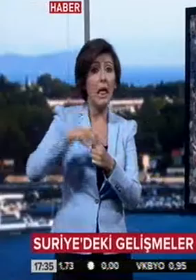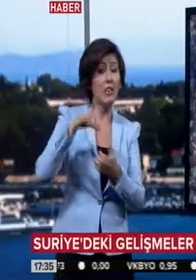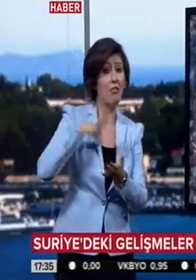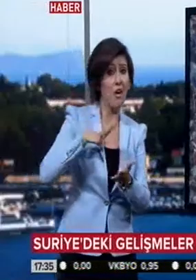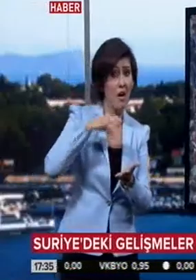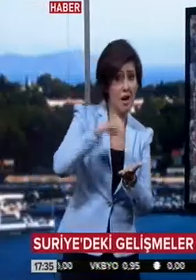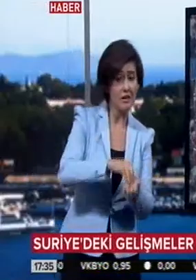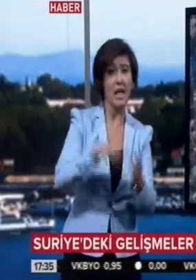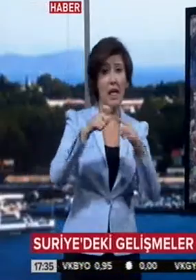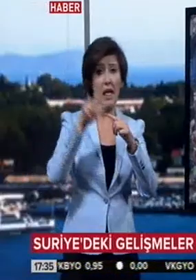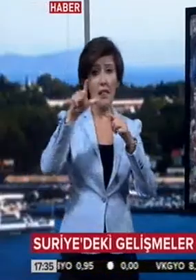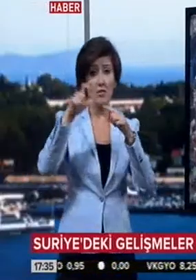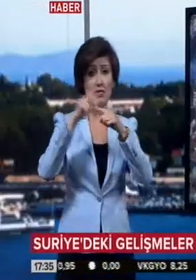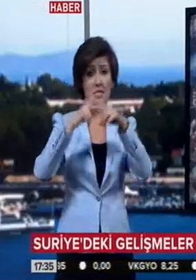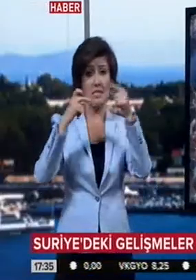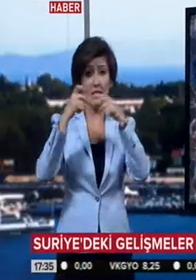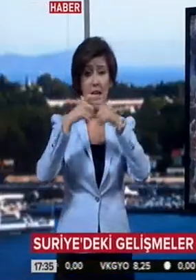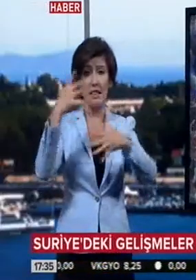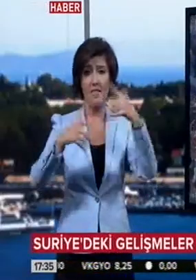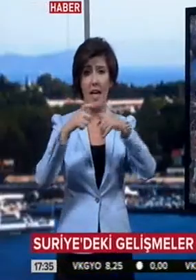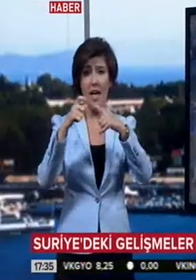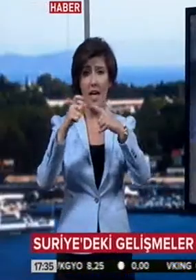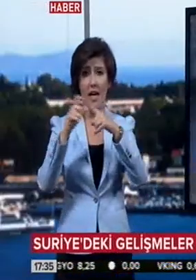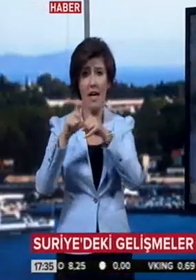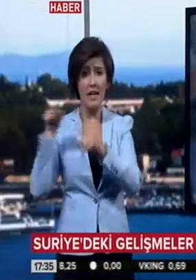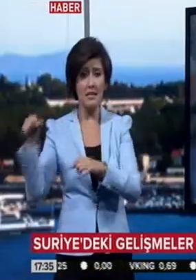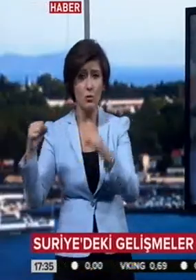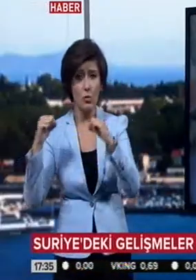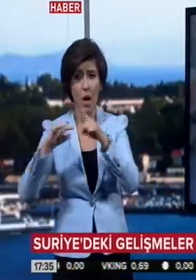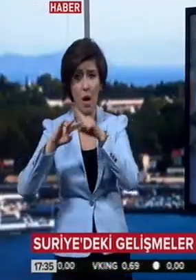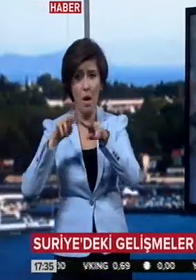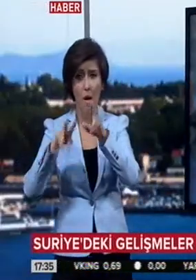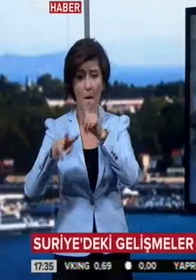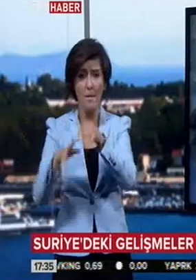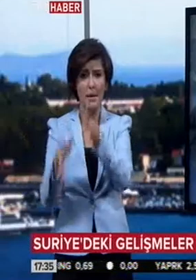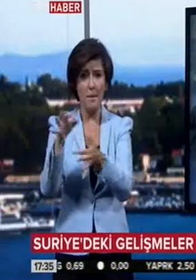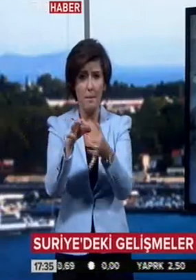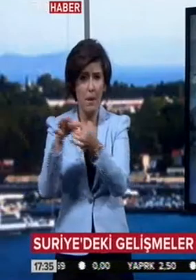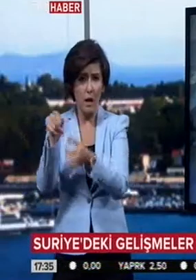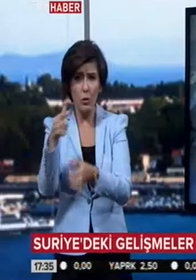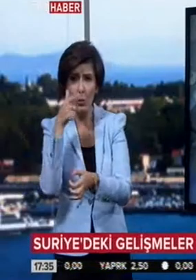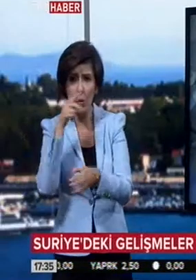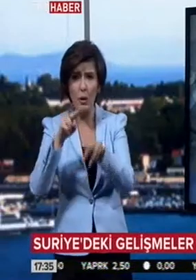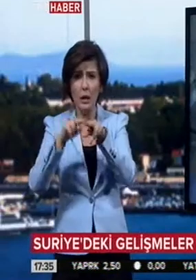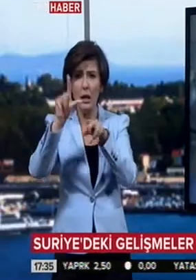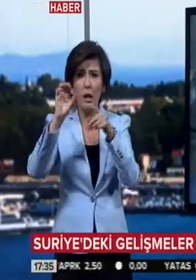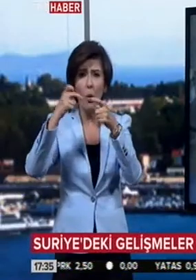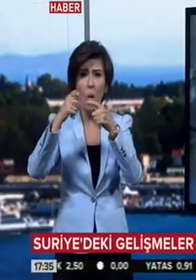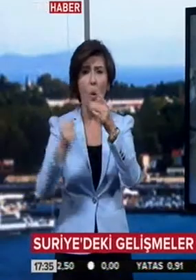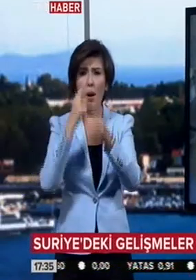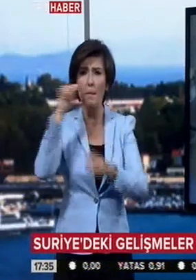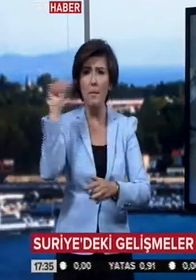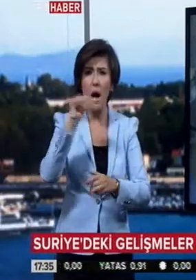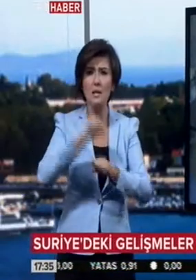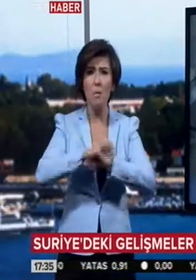daha eklendi. El Cezire televizyonu Esed güçlerinin Hama kentine bağlı Kefar Zita köyüne klor gazlı